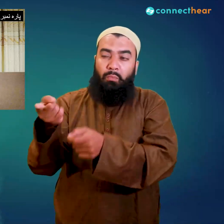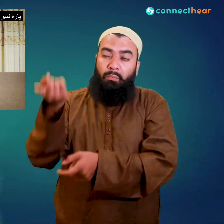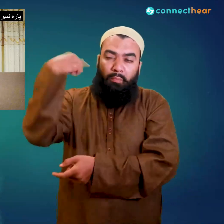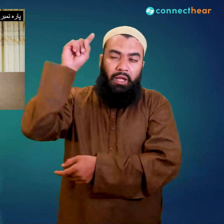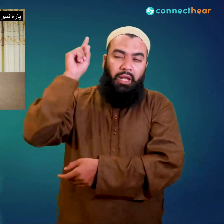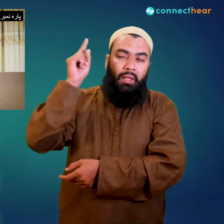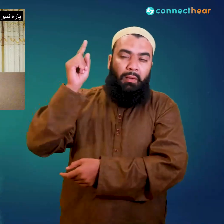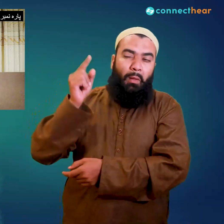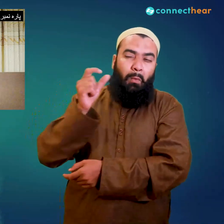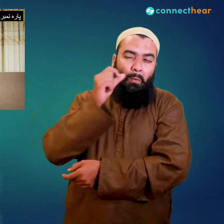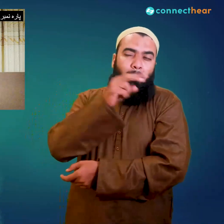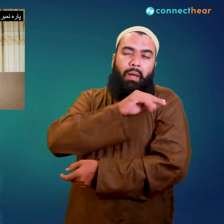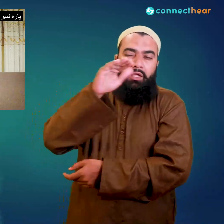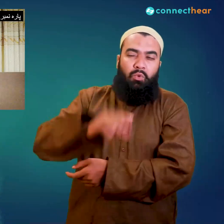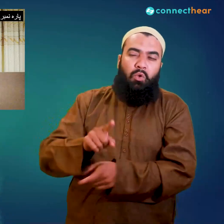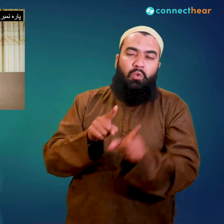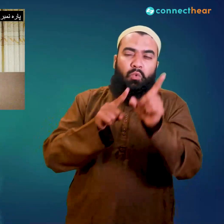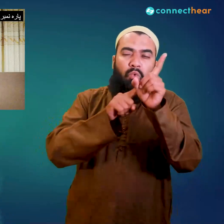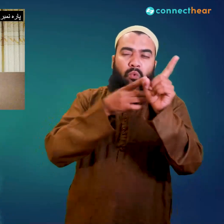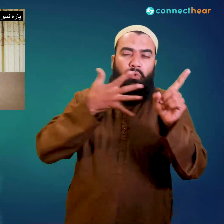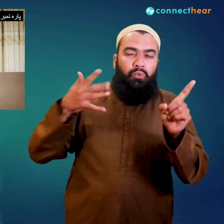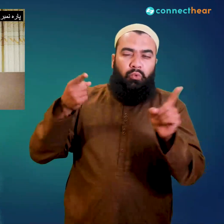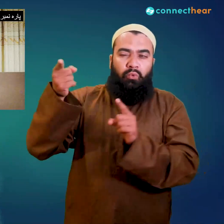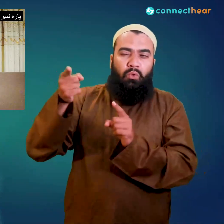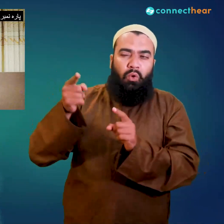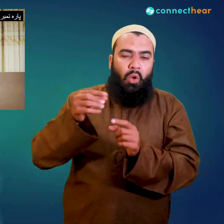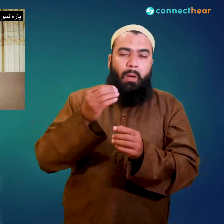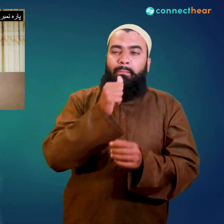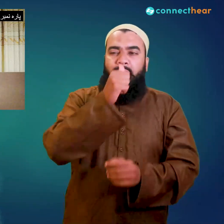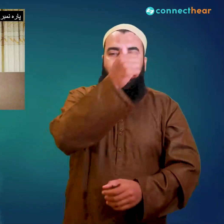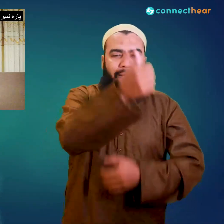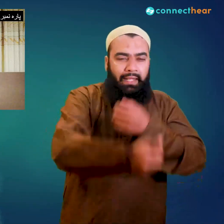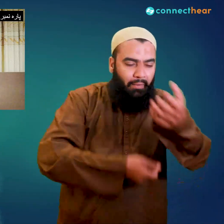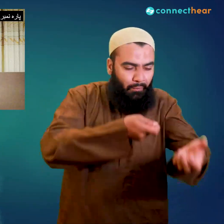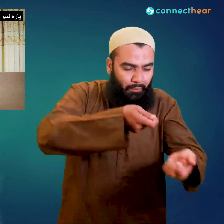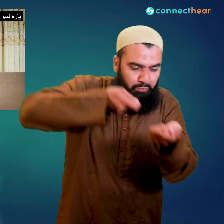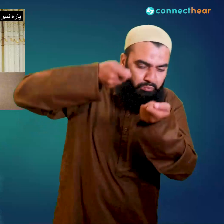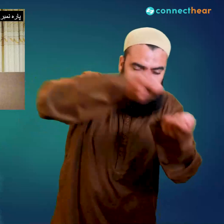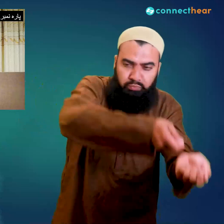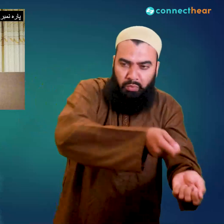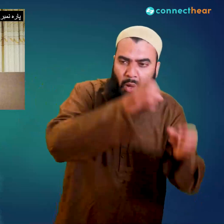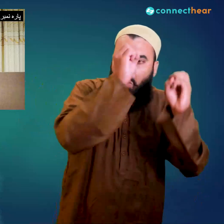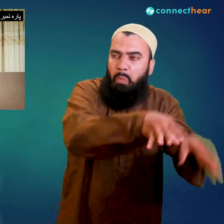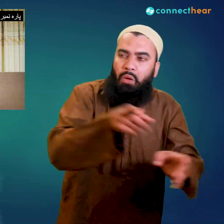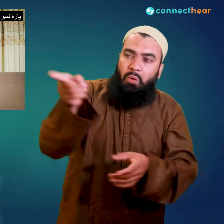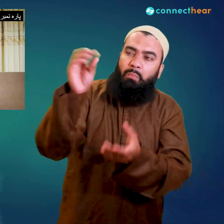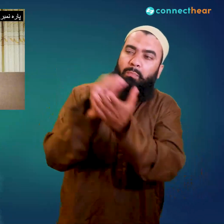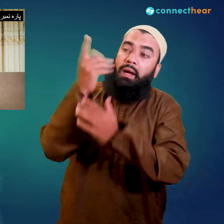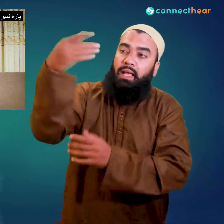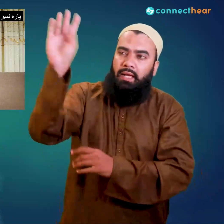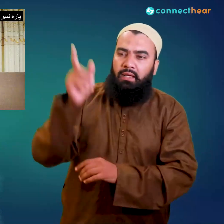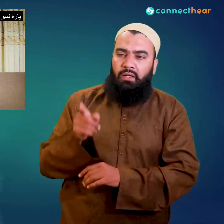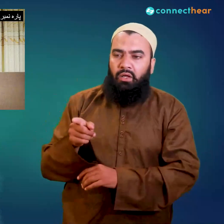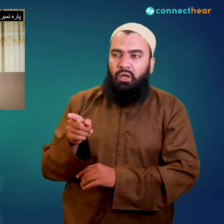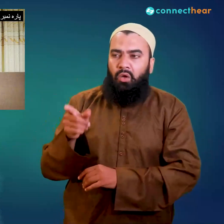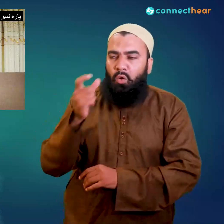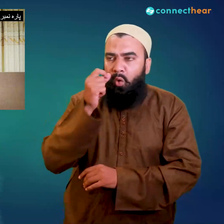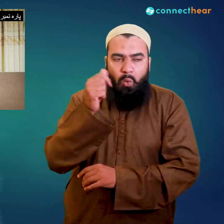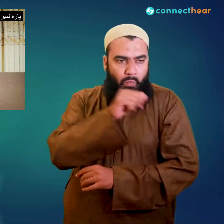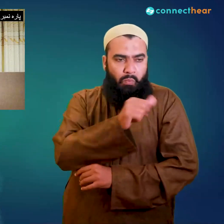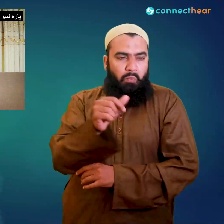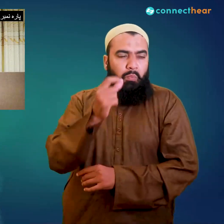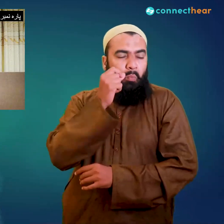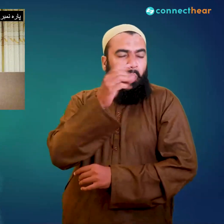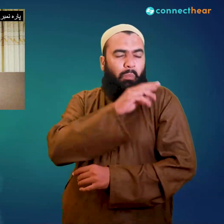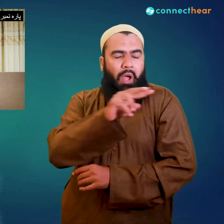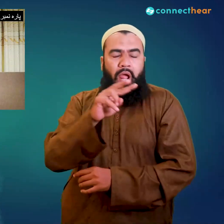تھا؟ تخت پر بیٹھے ہوئے یوسف علیہ السلام کی زبان سے یہ بات سن کر اور اس واقعے کی